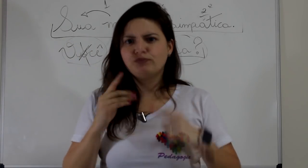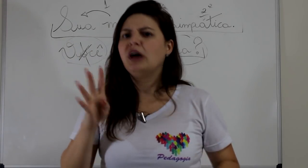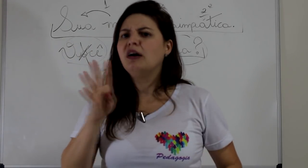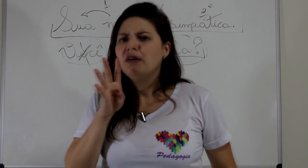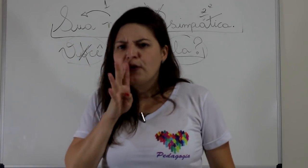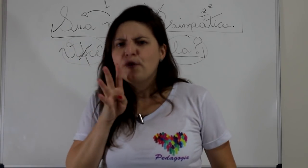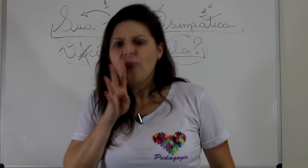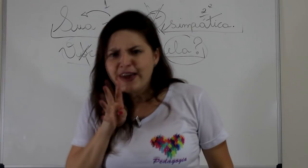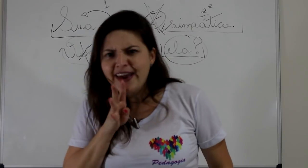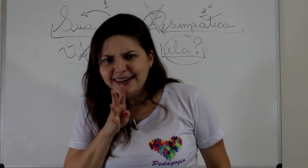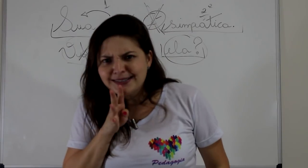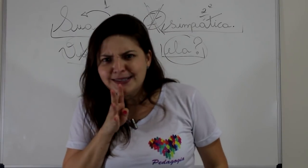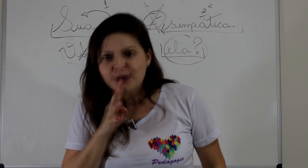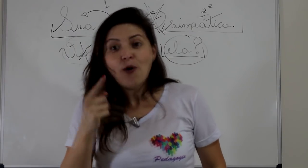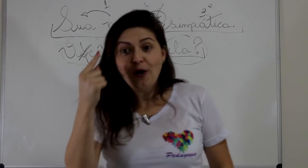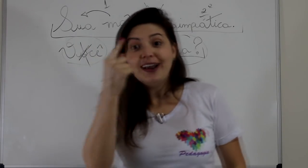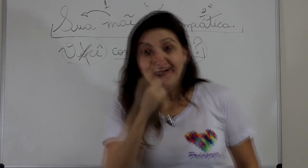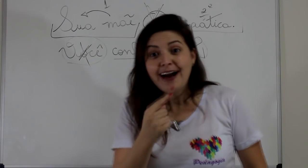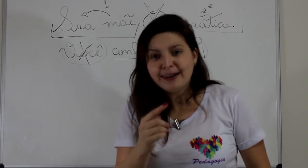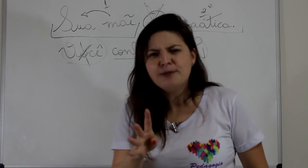pergunta. Conhece? Olha a cara.